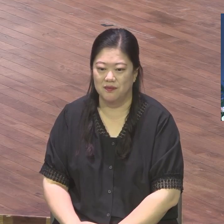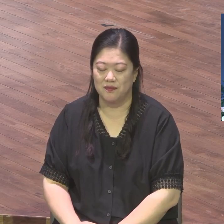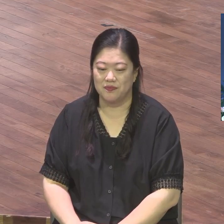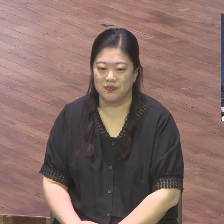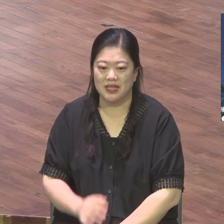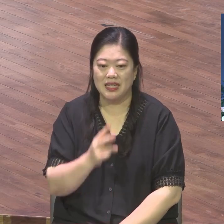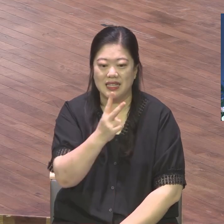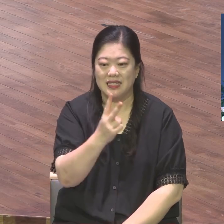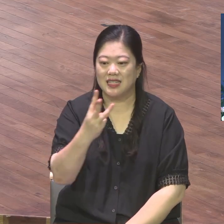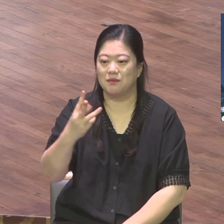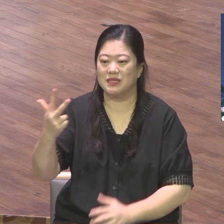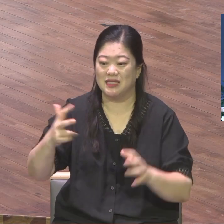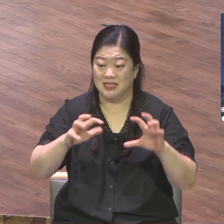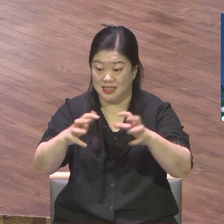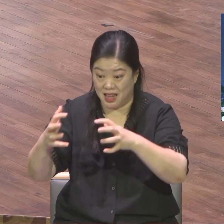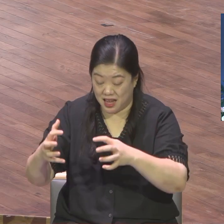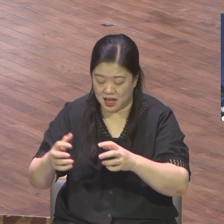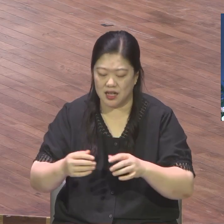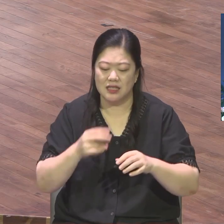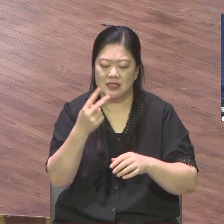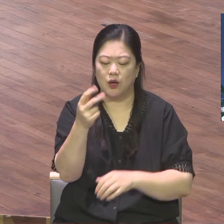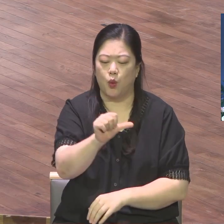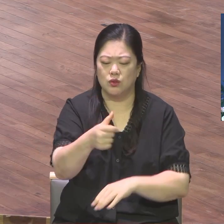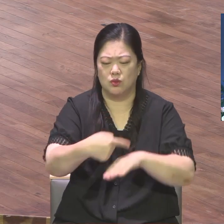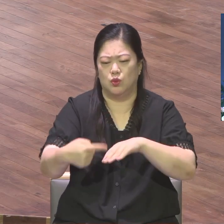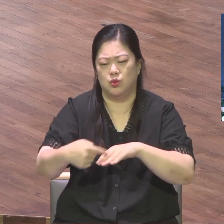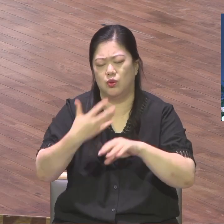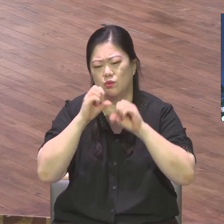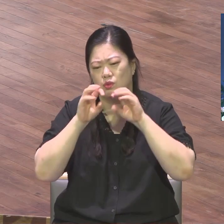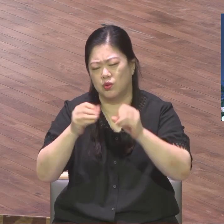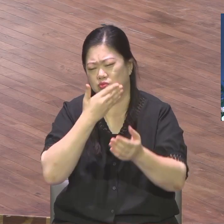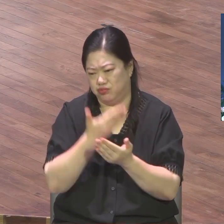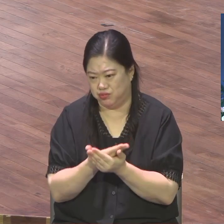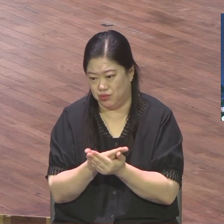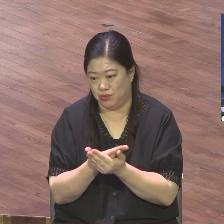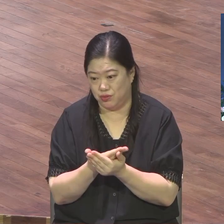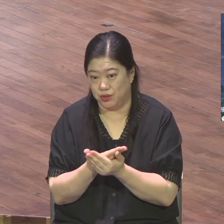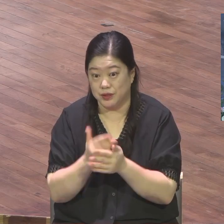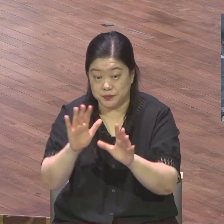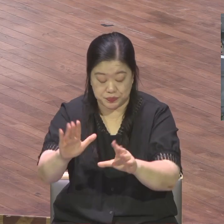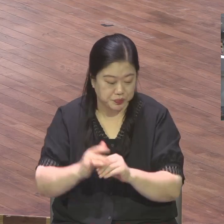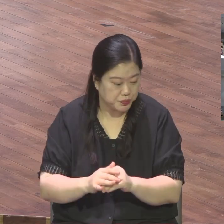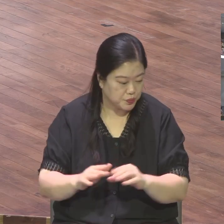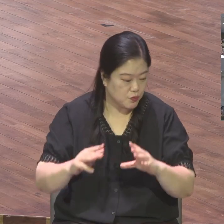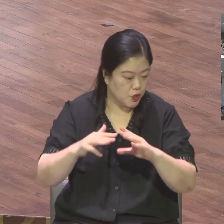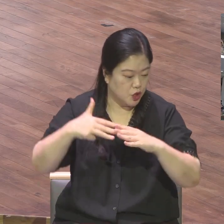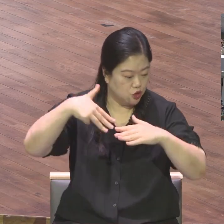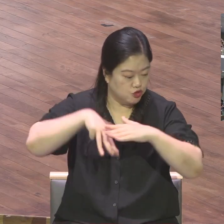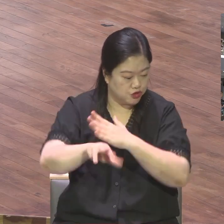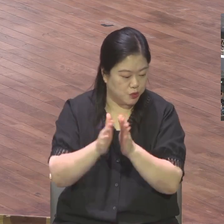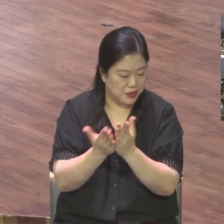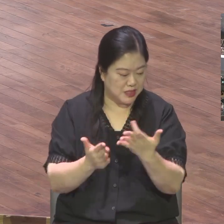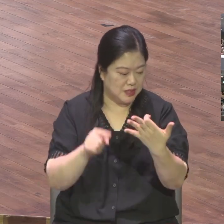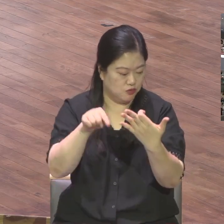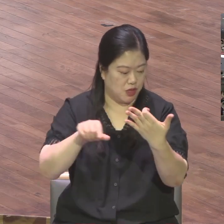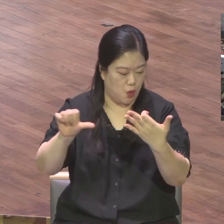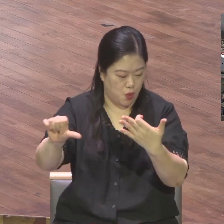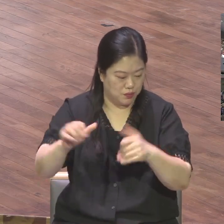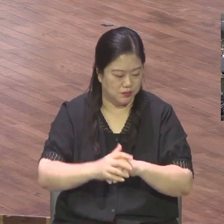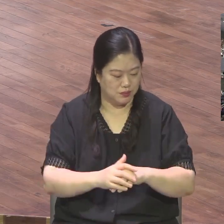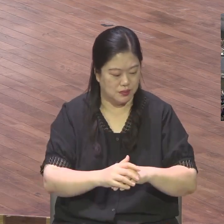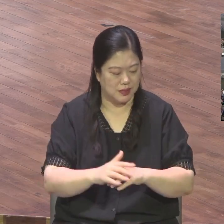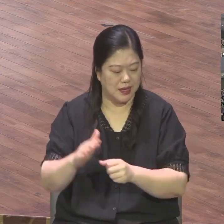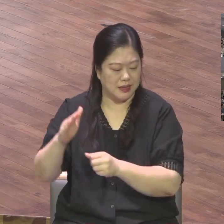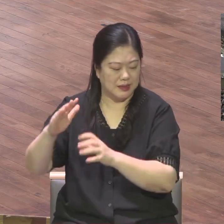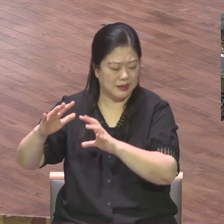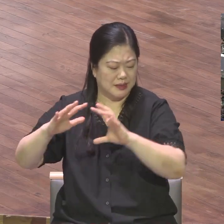5천 종족 복음화였어요. 출애굽기 19장 5절 6절을 보면 세계가 다 내게 속하였나니 너희가 내